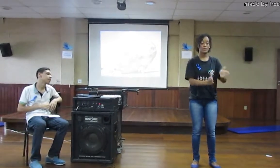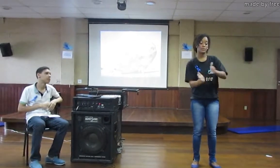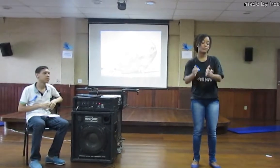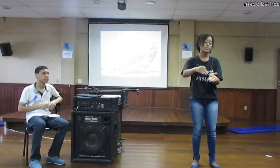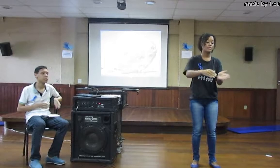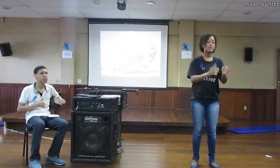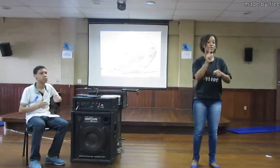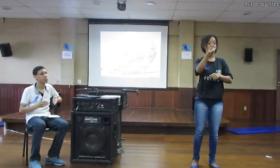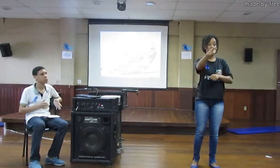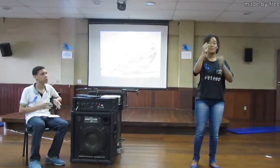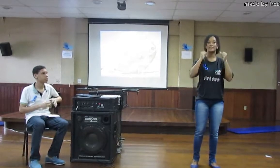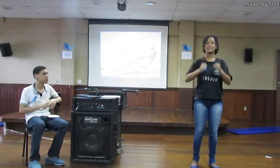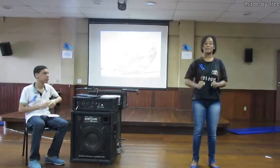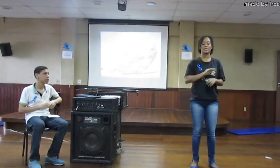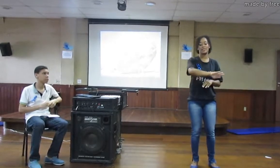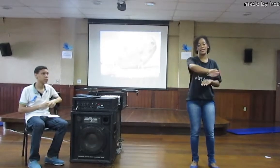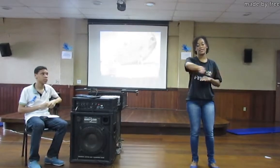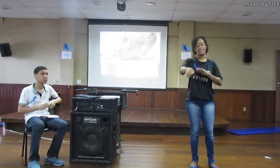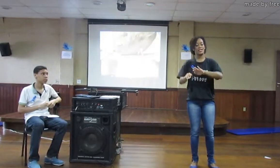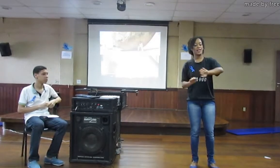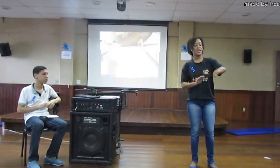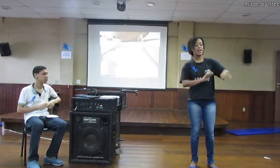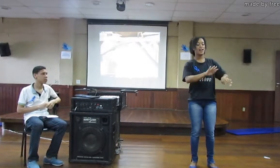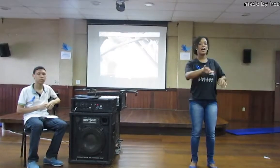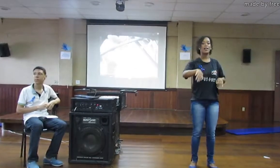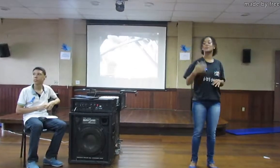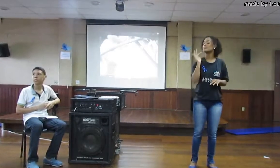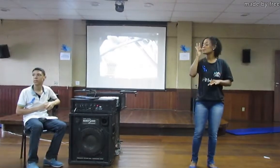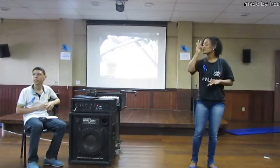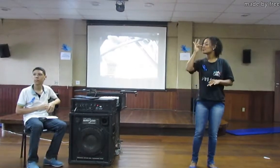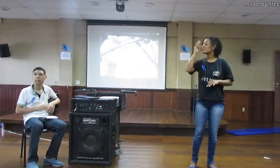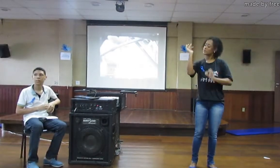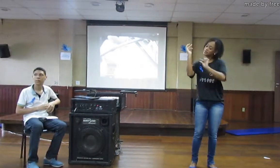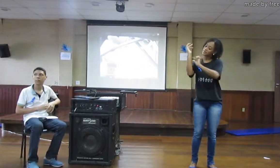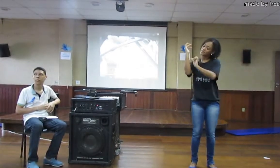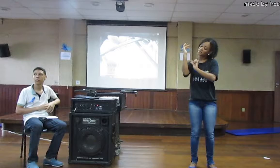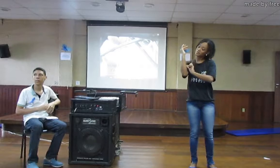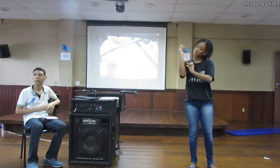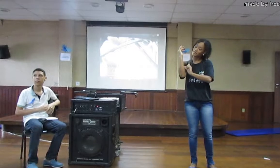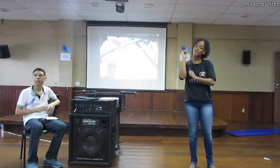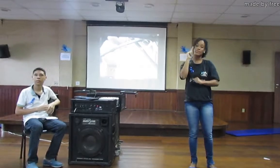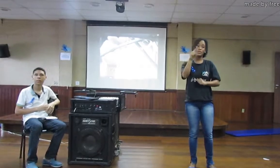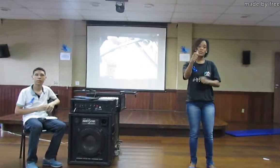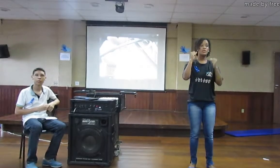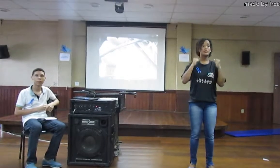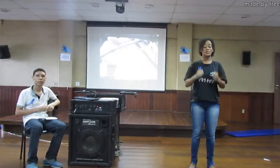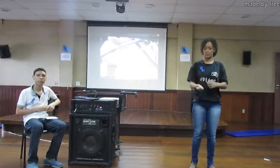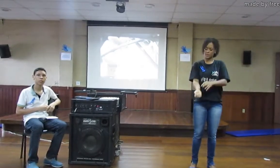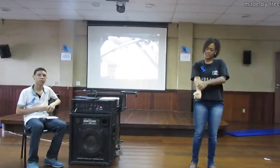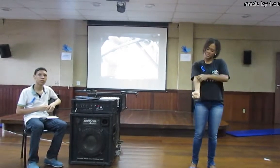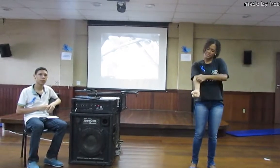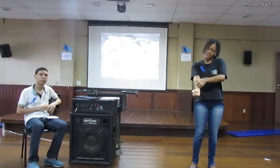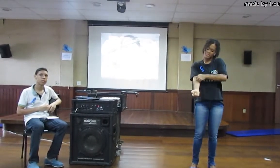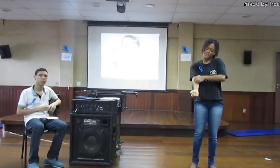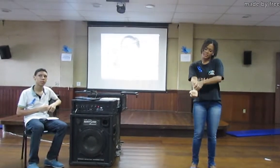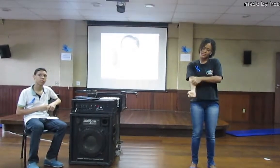no caminho você pode retirar. Uma flor que tem espinho você pode